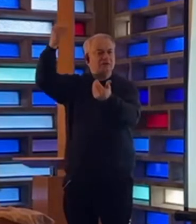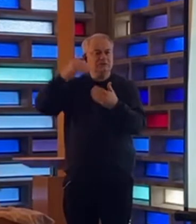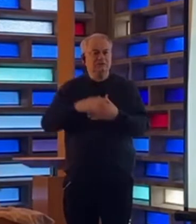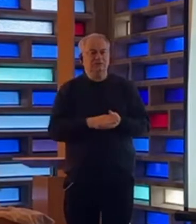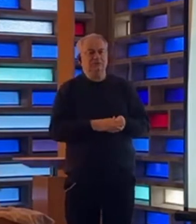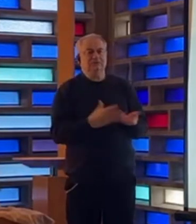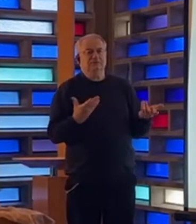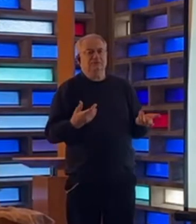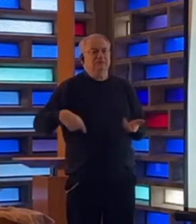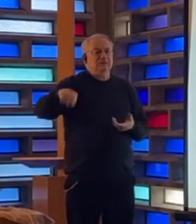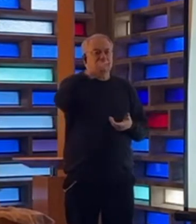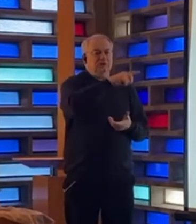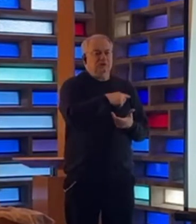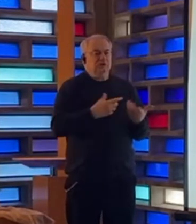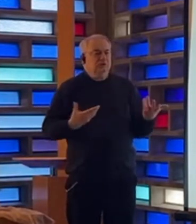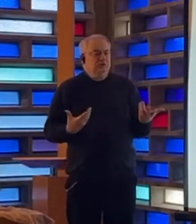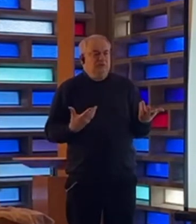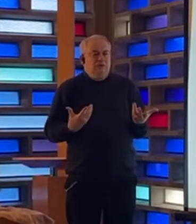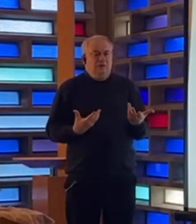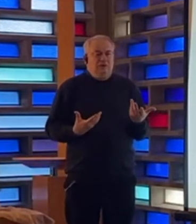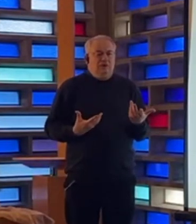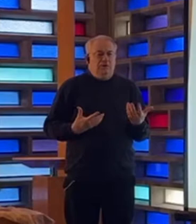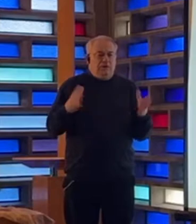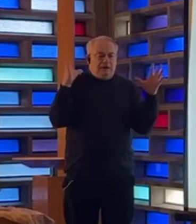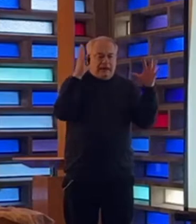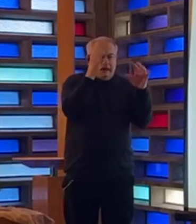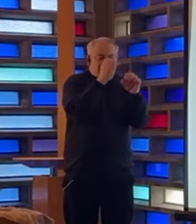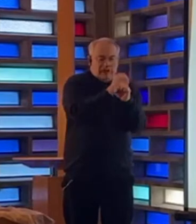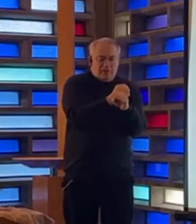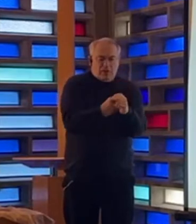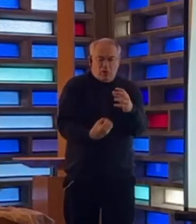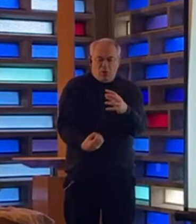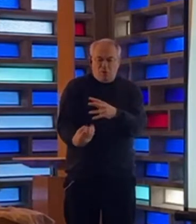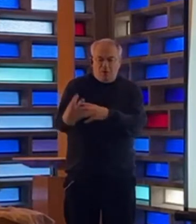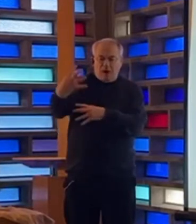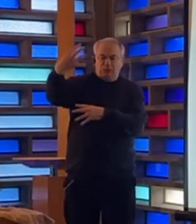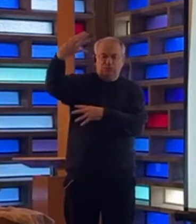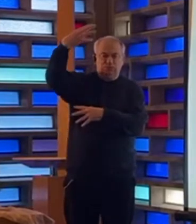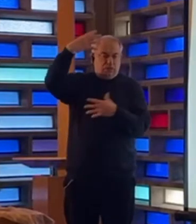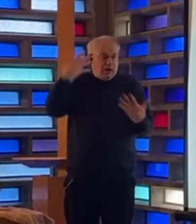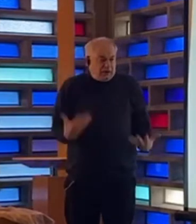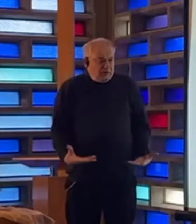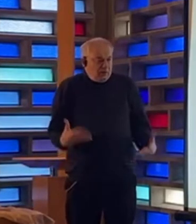Nous attendons qu'une grande lumière s'élève sur les ténèbres, particulièrement sombres et profondes cette